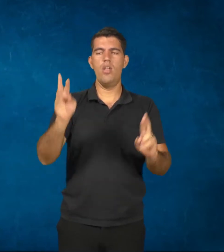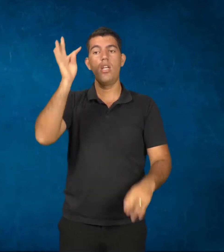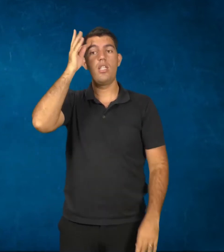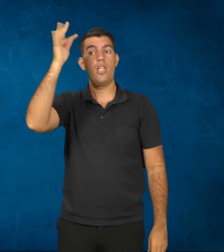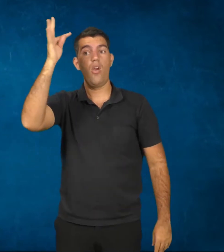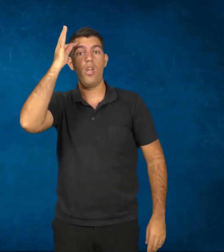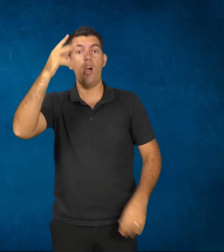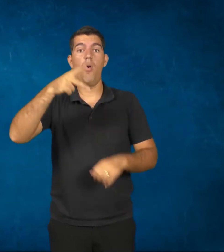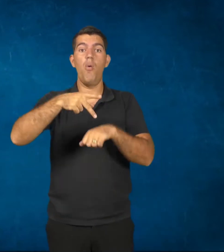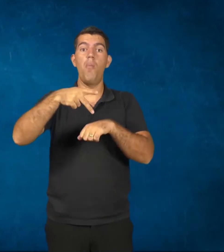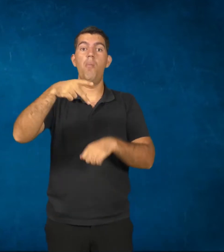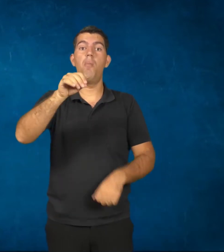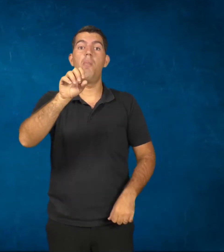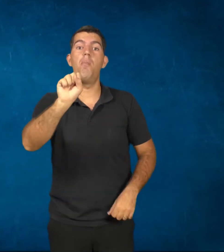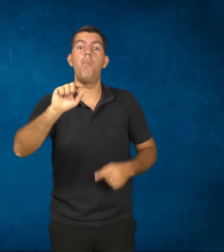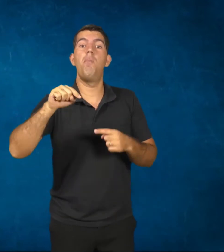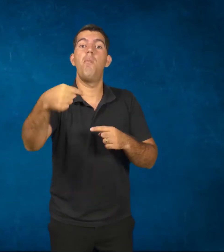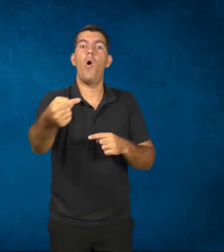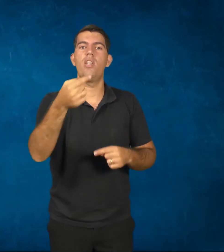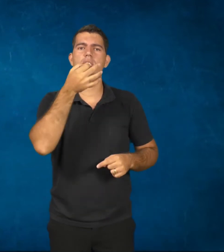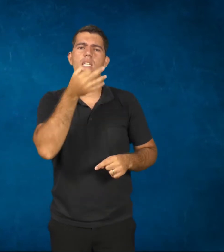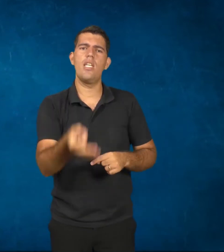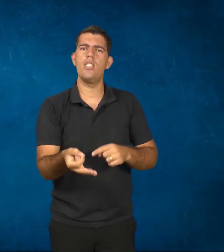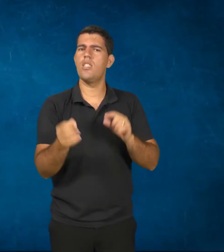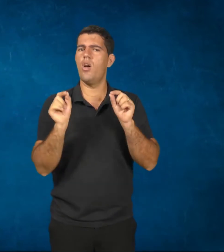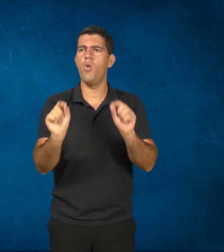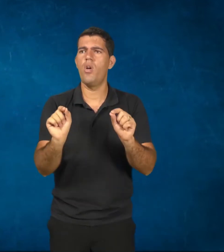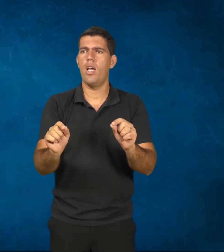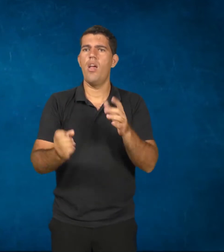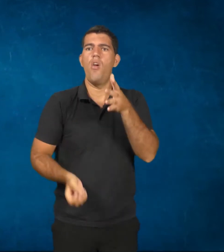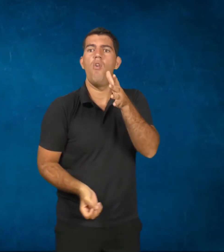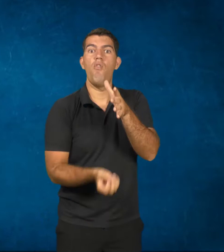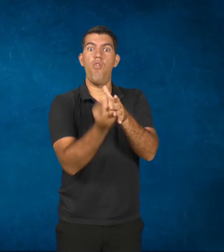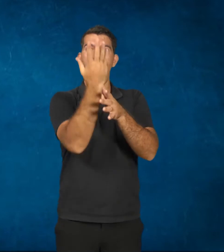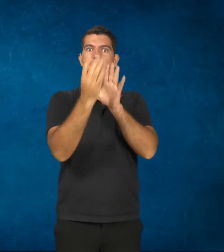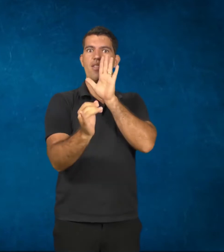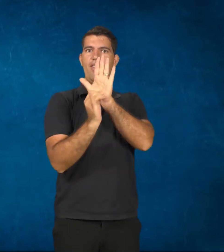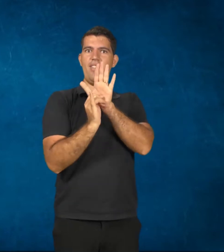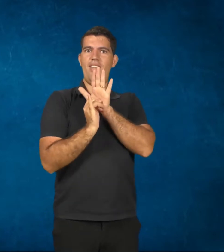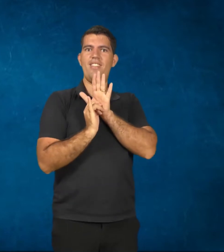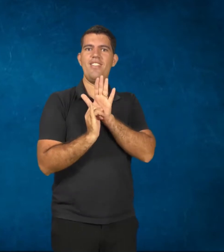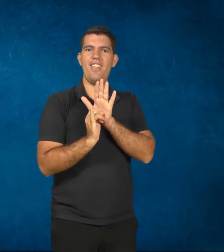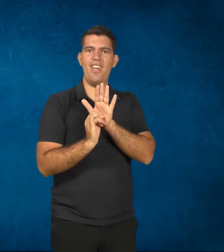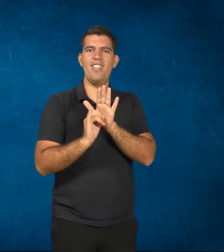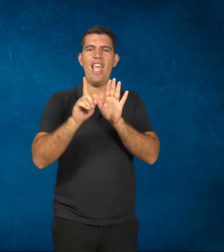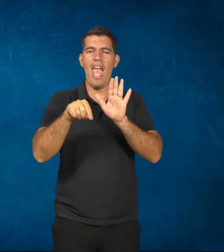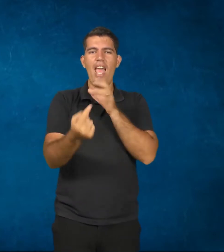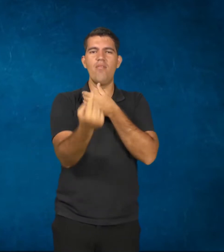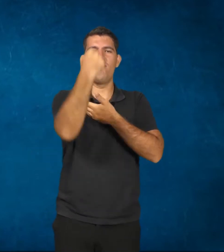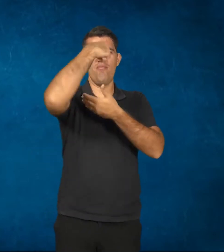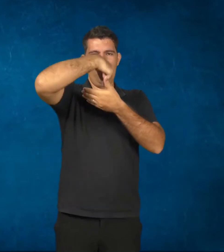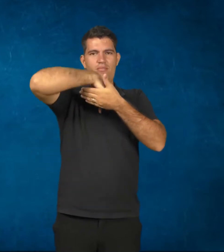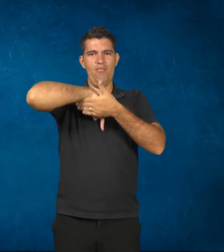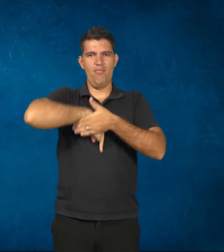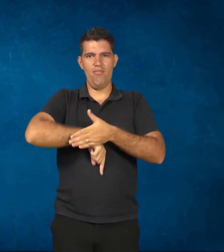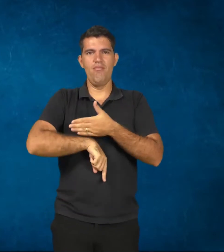teoria pós-crítica? Na teoria pós-crítica, a formação da identidade da subjetividade é dominante e